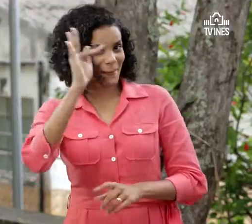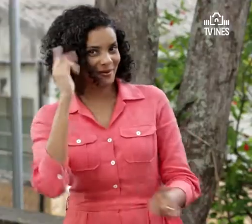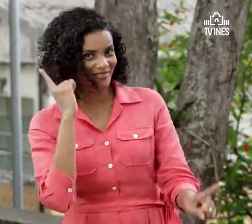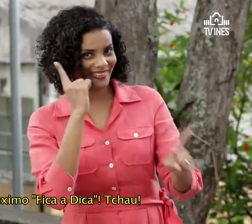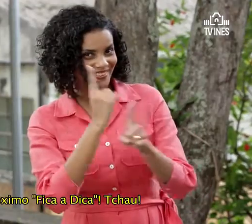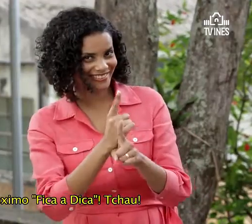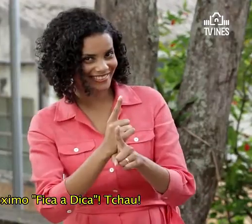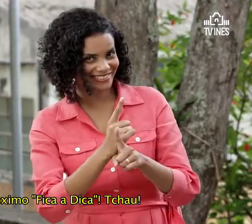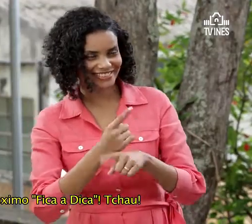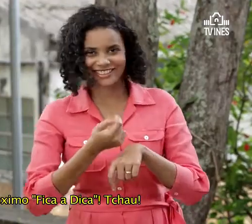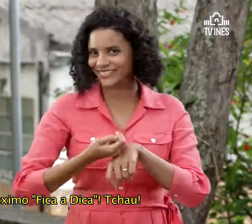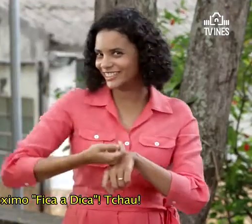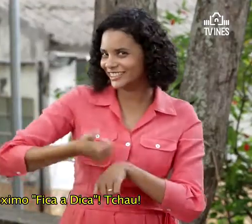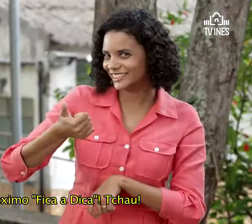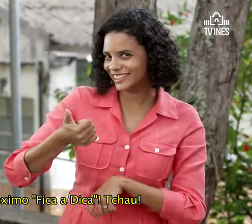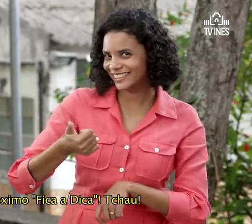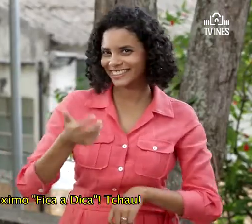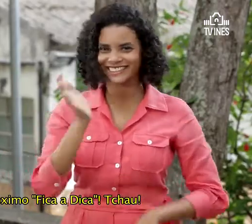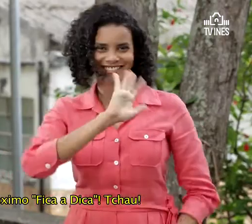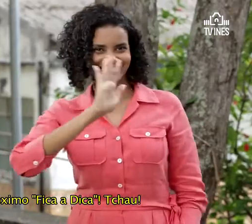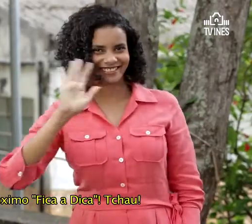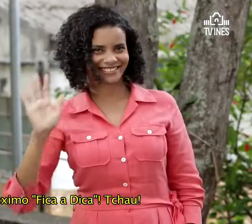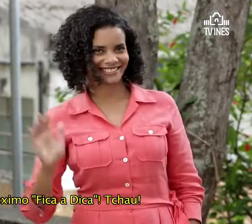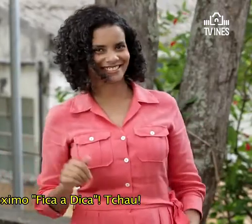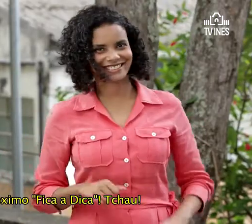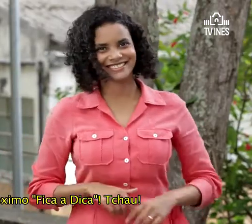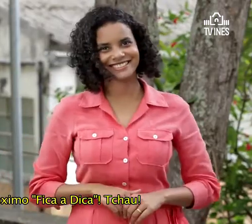Até o próximo Fica a Dica! Tchau!